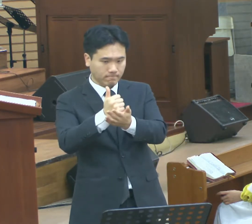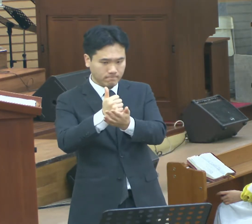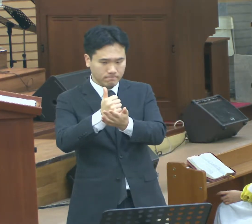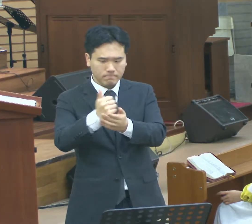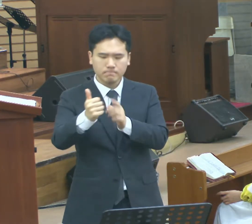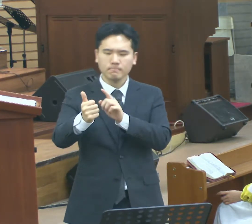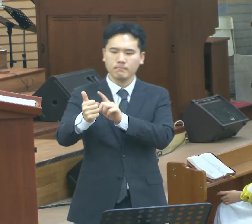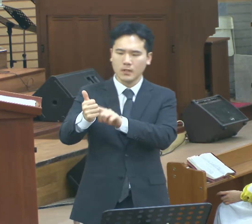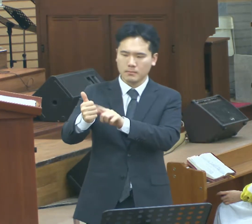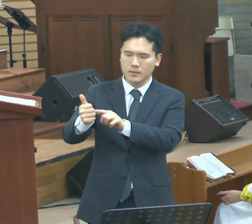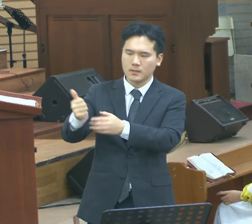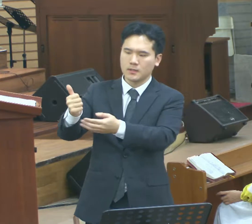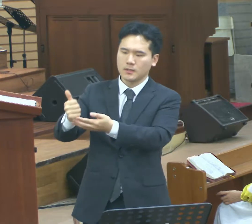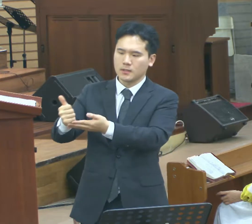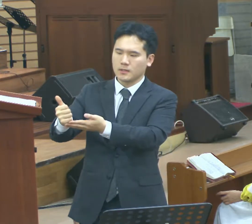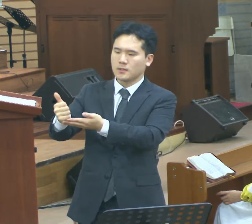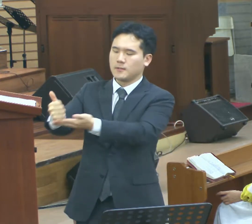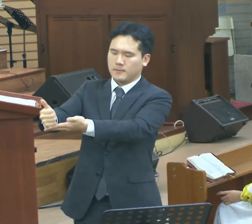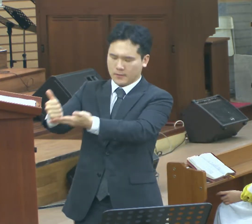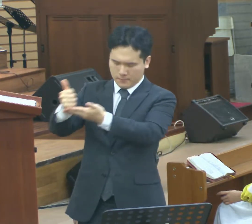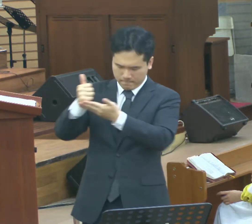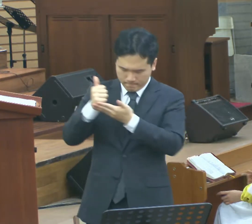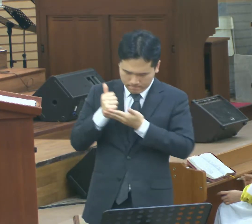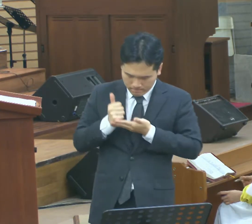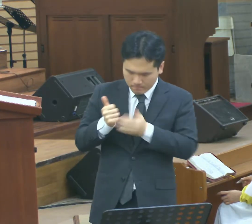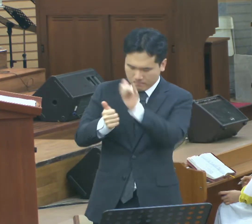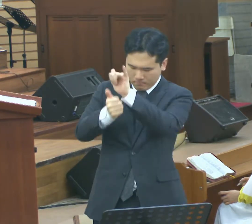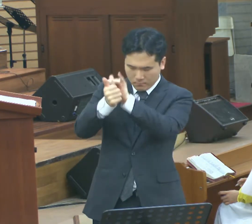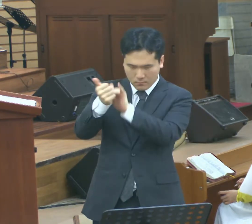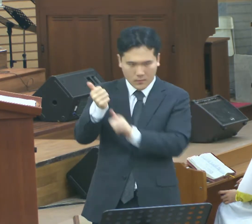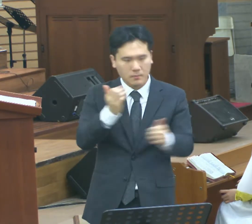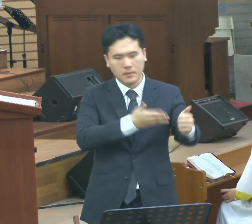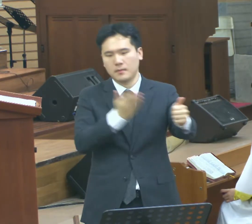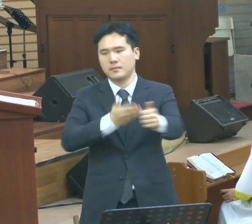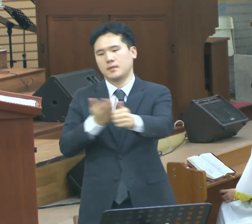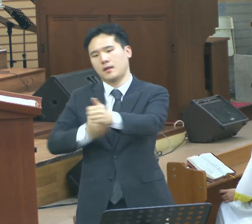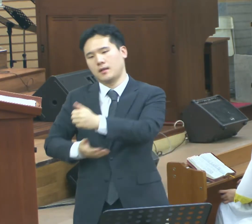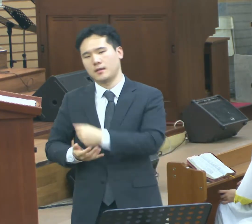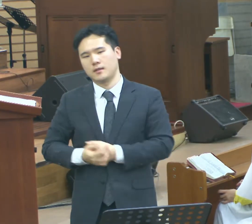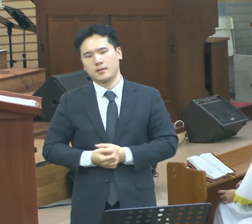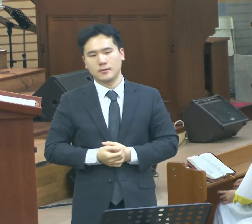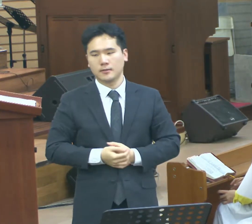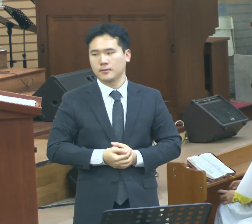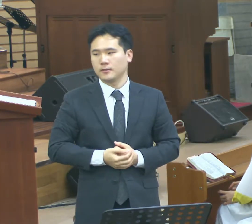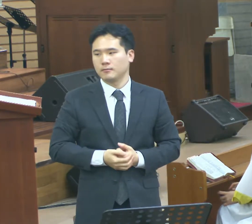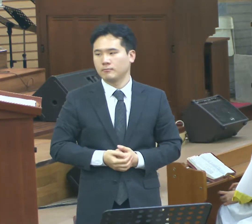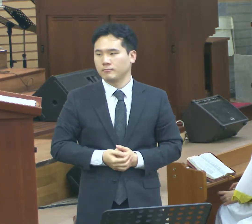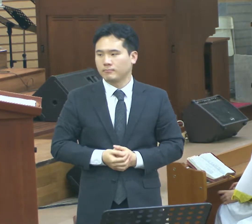하나님으로 잘 대접하려고 애쓰는 믿음의 식구들이 되시기를 바랍니다. 이것이 매우 중요해요.